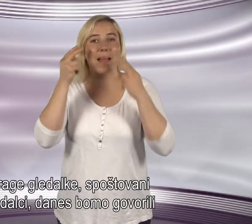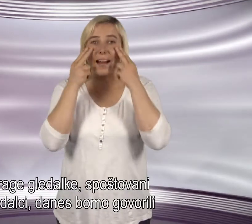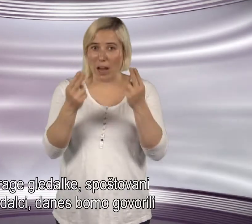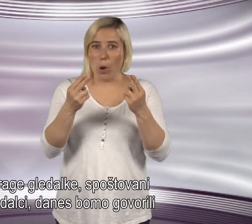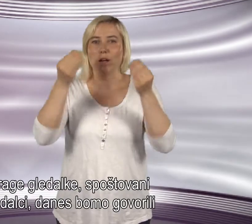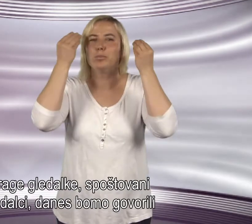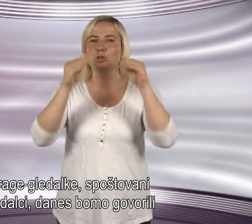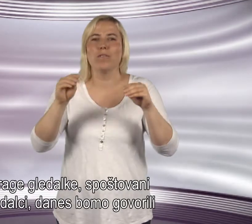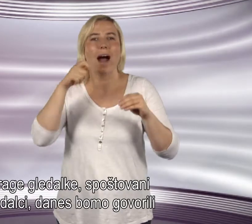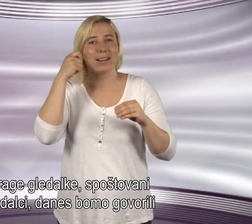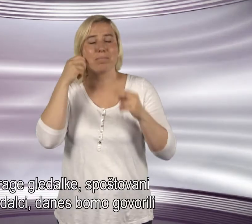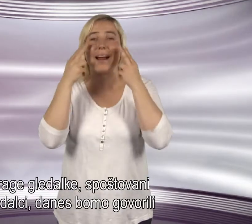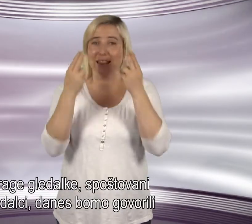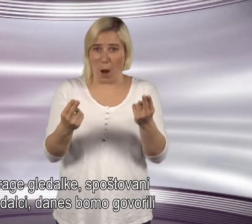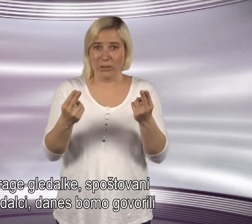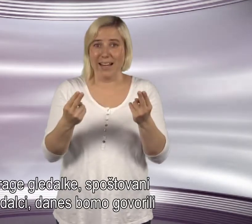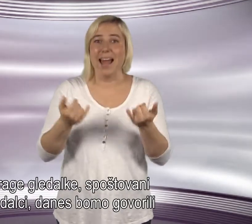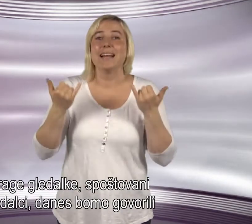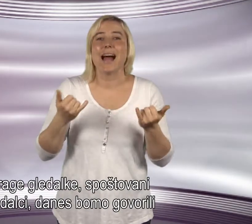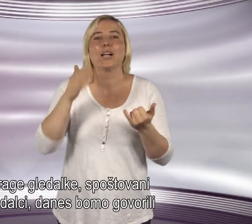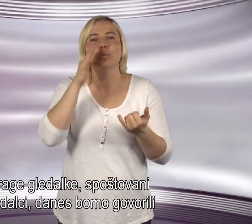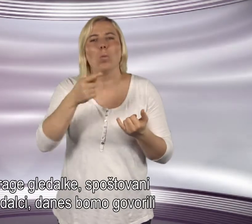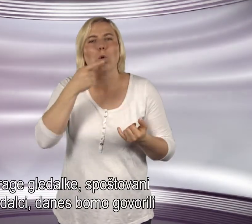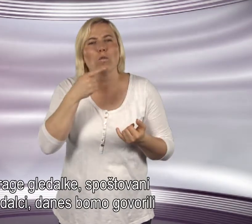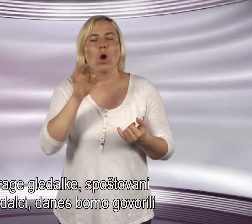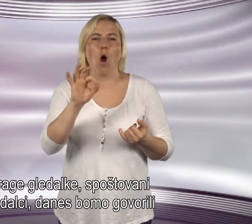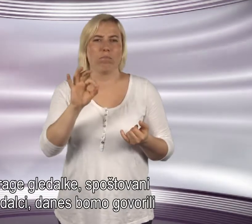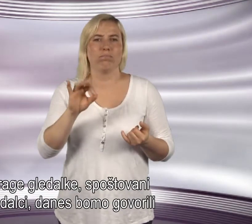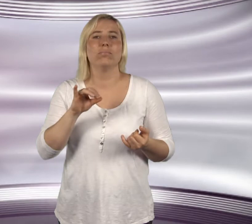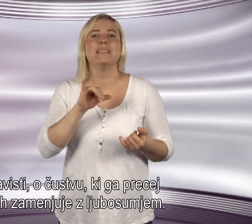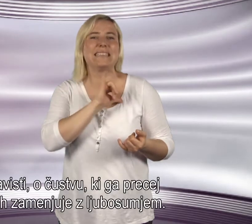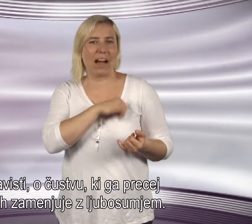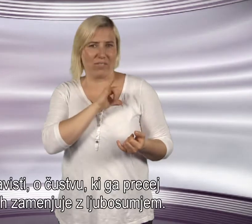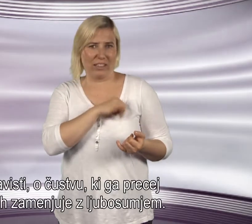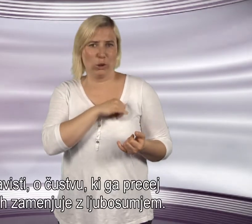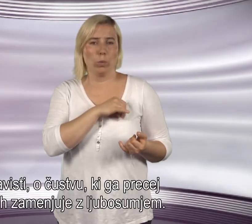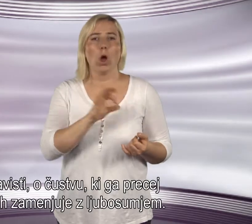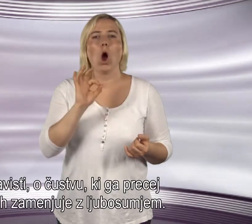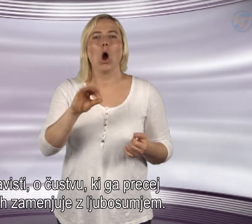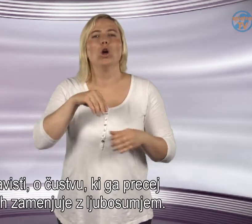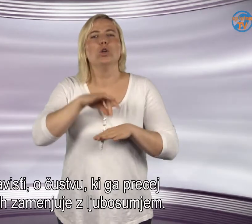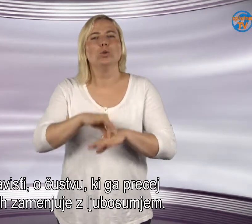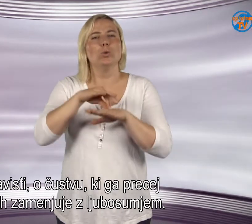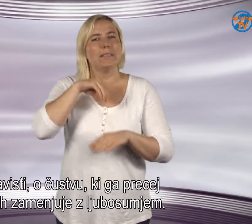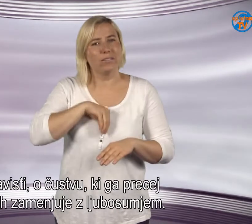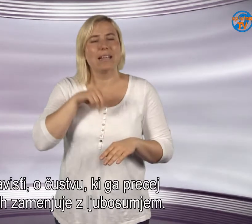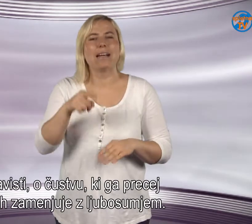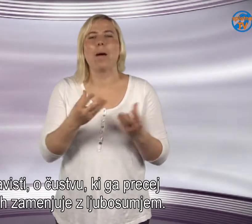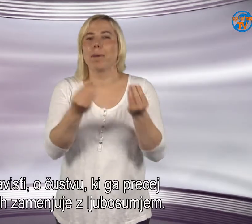Drage gledalke, spoštovani gledalci, danes bomo govorili o zavisti, o čustvu, ki ga precej gluhih zamenjuje z